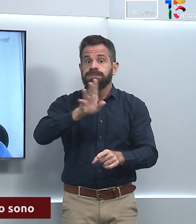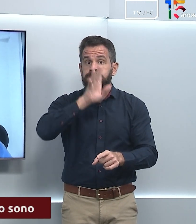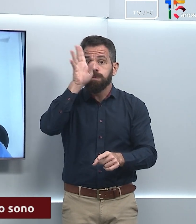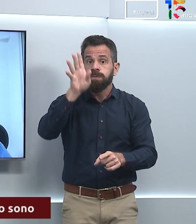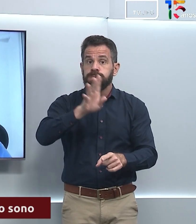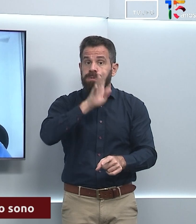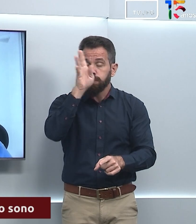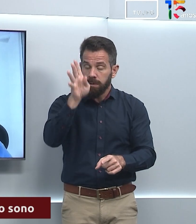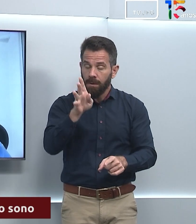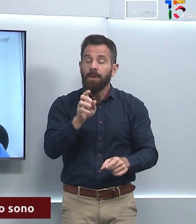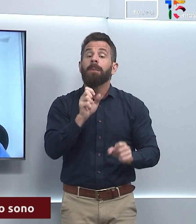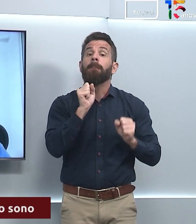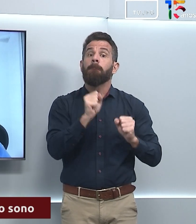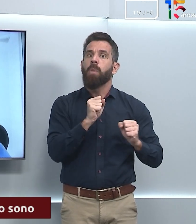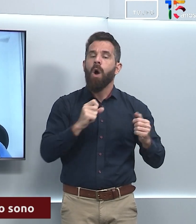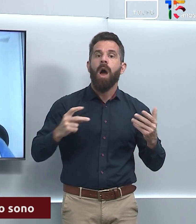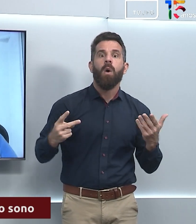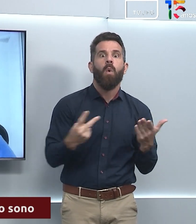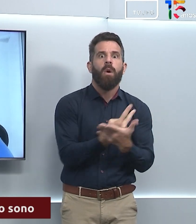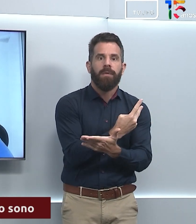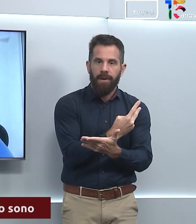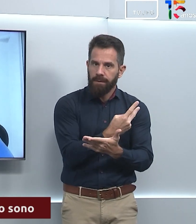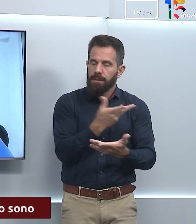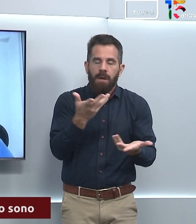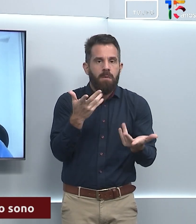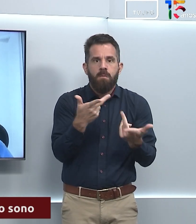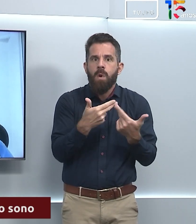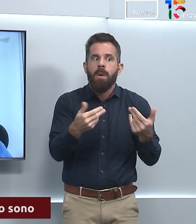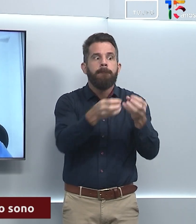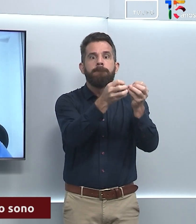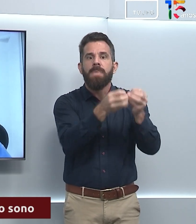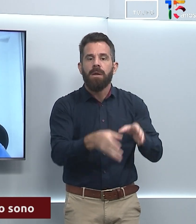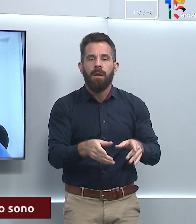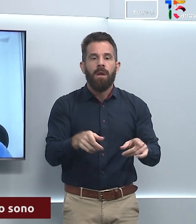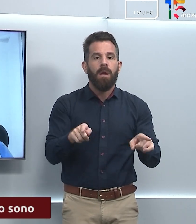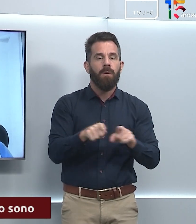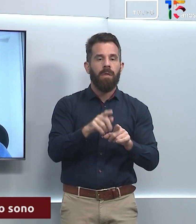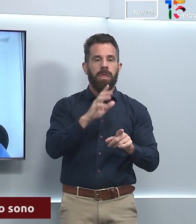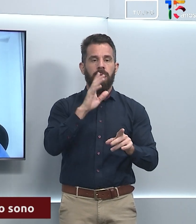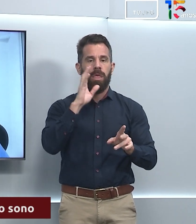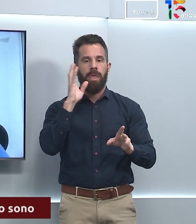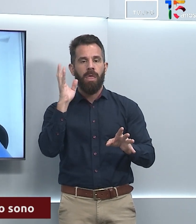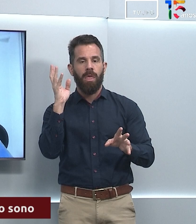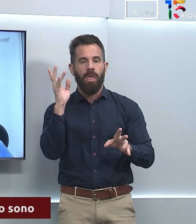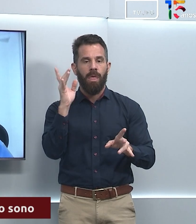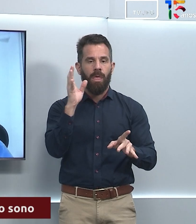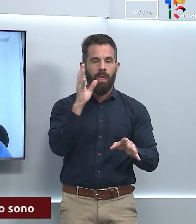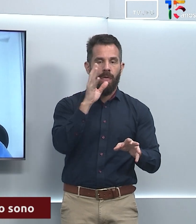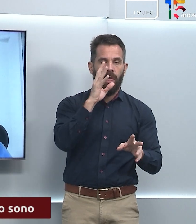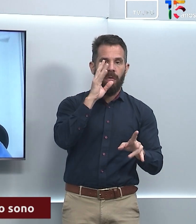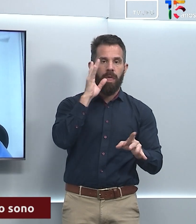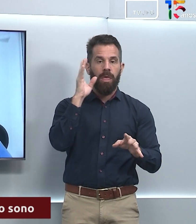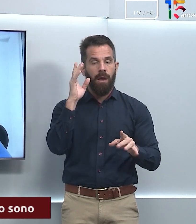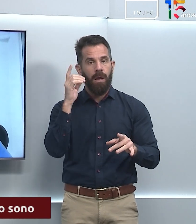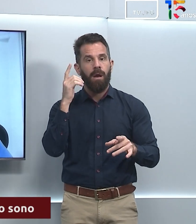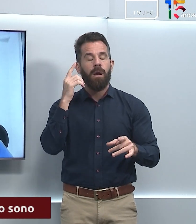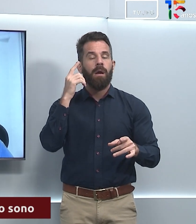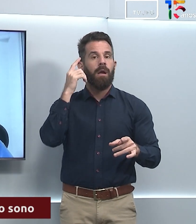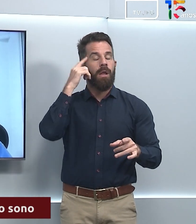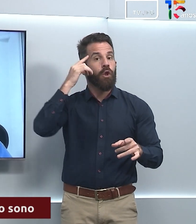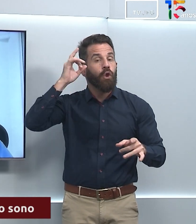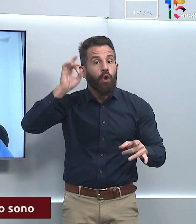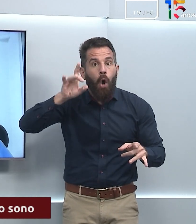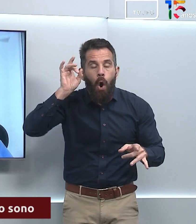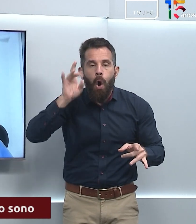você pode ter uma série de efeitos colaterais, não só em criança como adulto também, ficar meio chapado, tonto, dor de cabeça, meio mole no outro